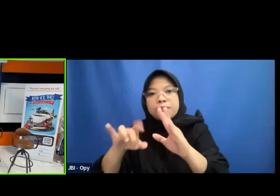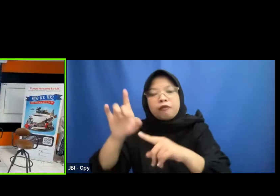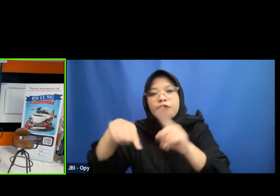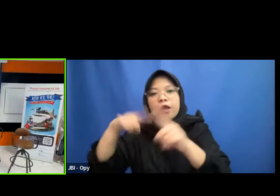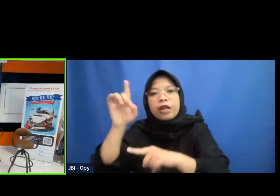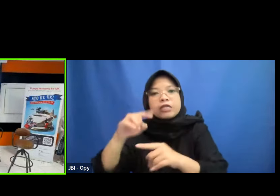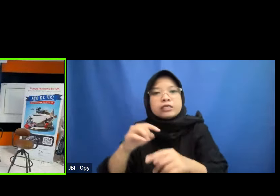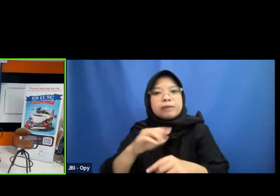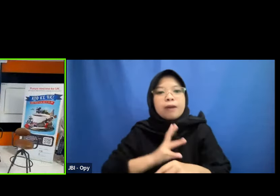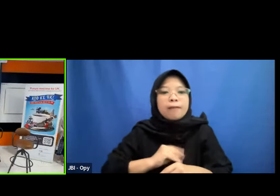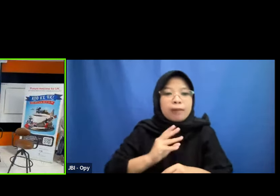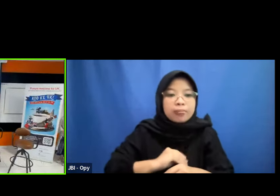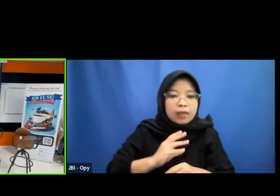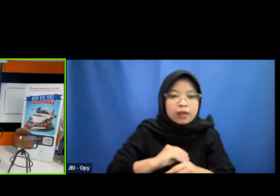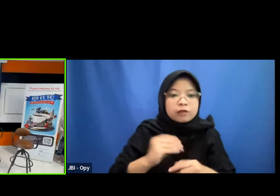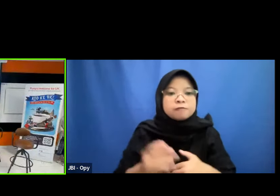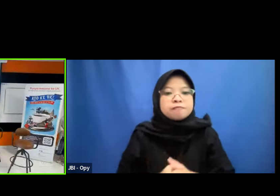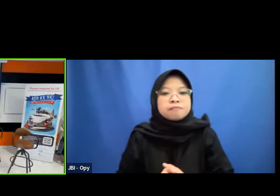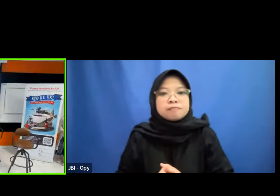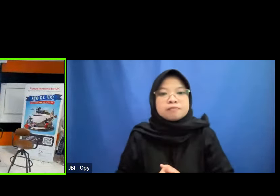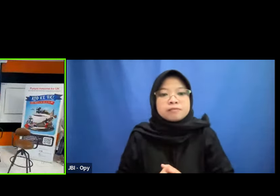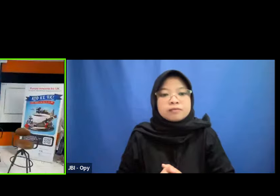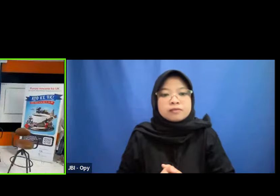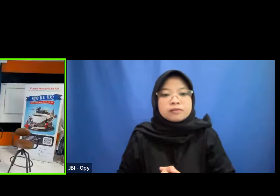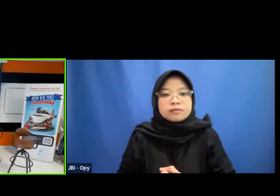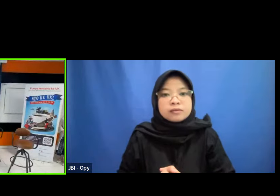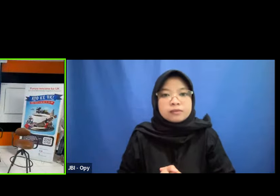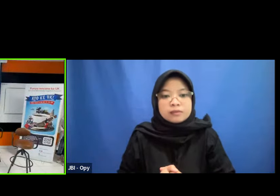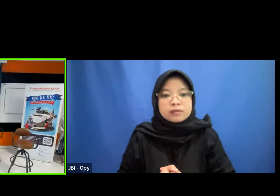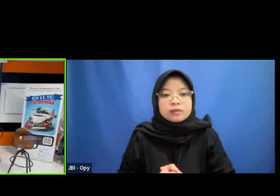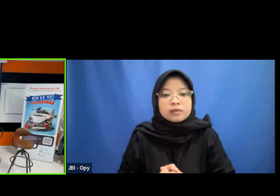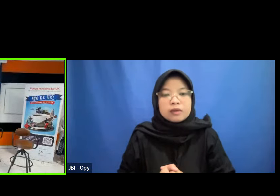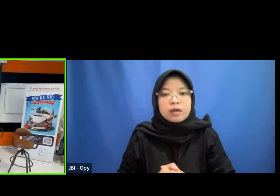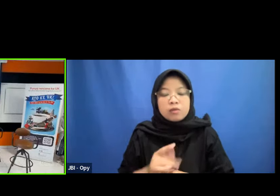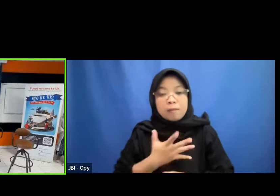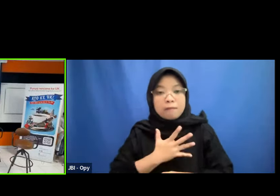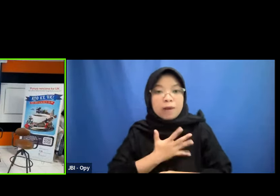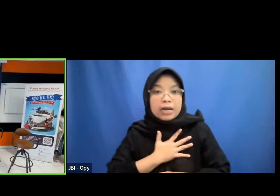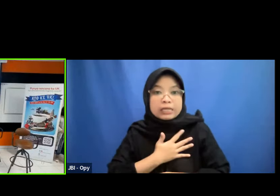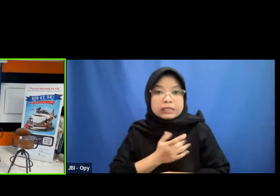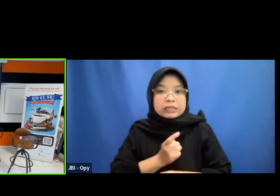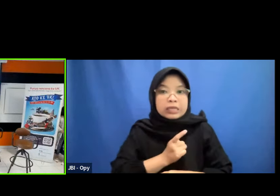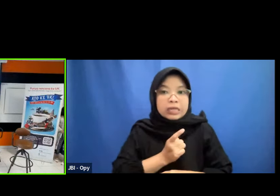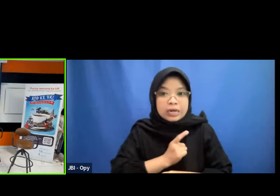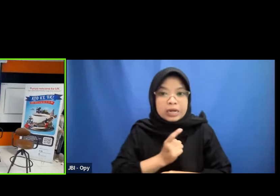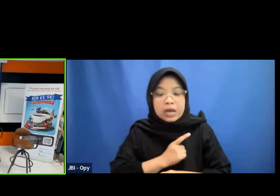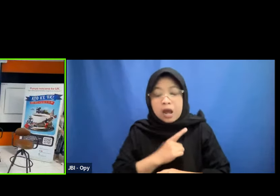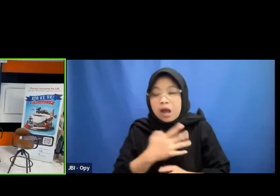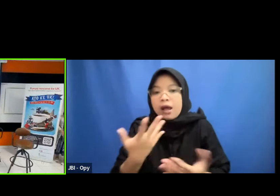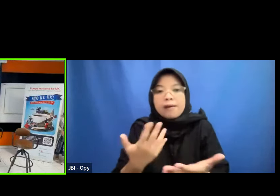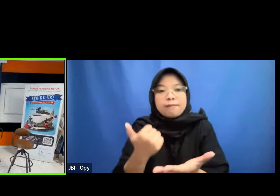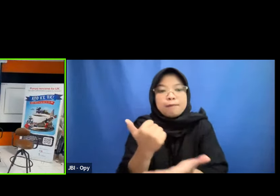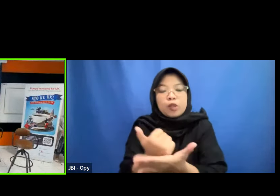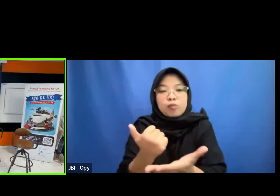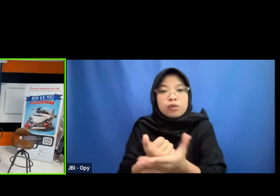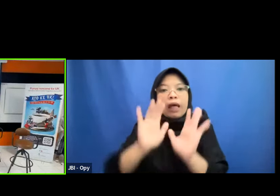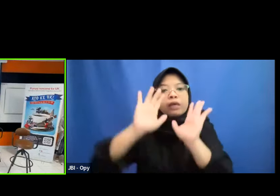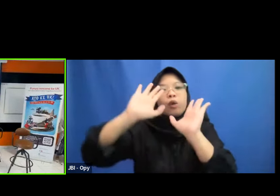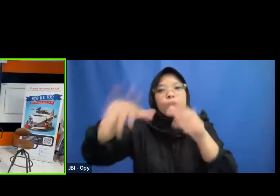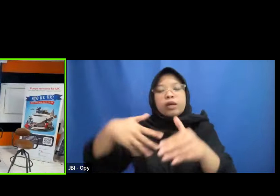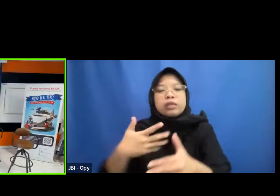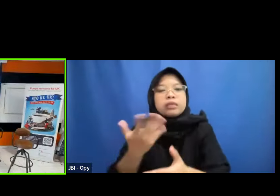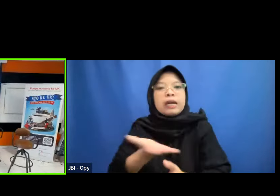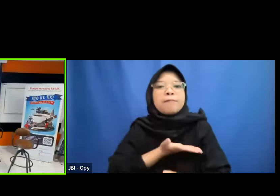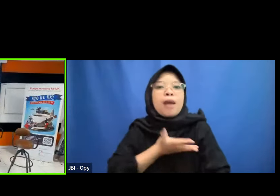macam-macamlah akhirnya enggak ada juga yang kepakai akhirnya karena panik juga jadi benar-benar ya udah apa adanya